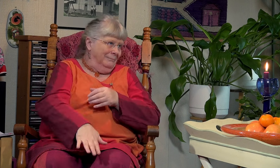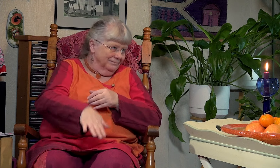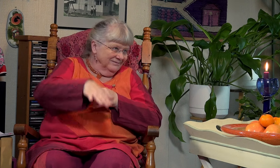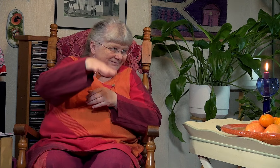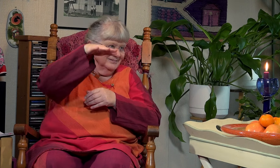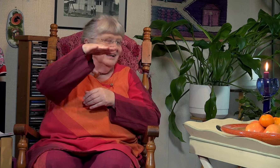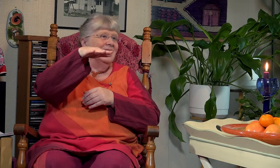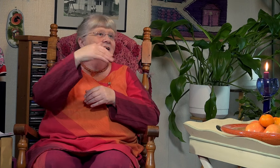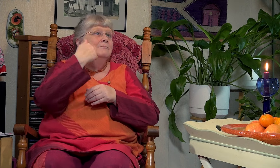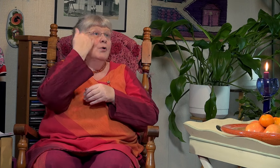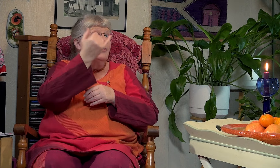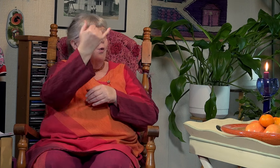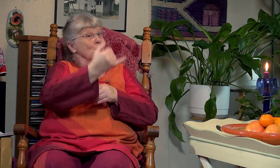niin minä viitoin niitä lapsena.